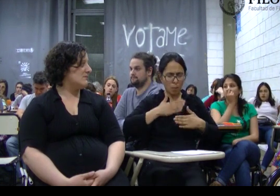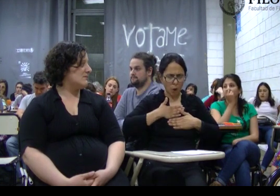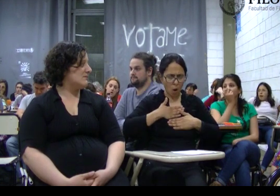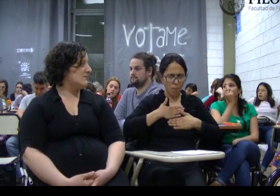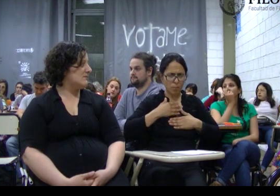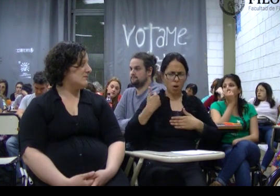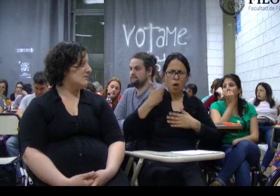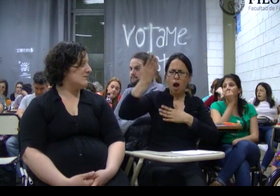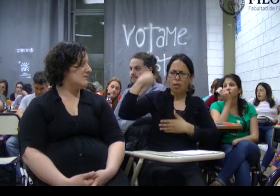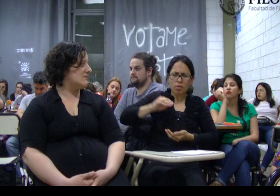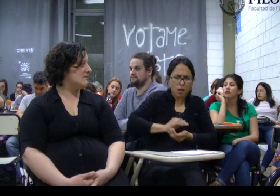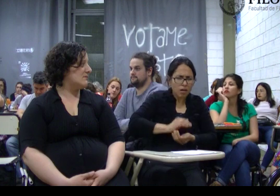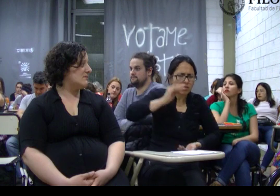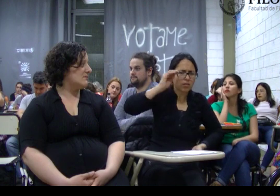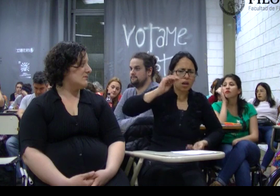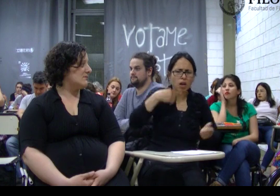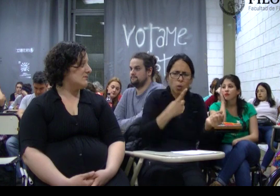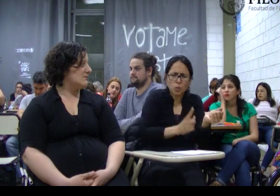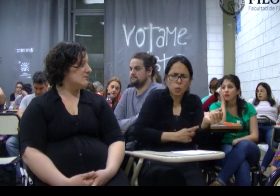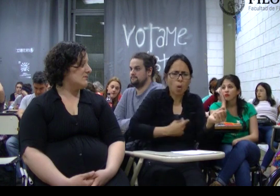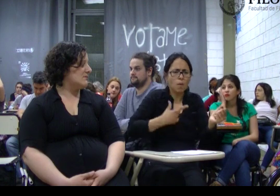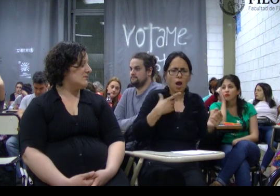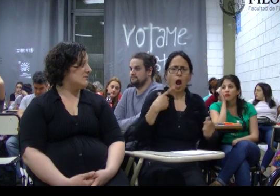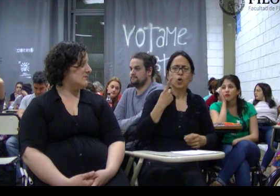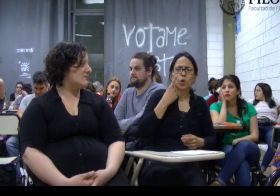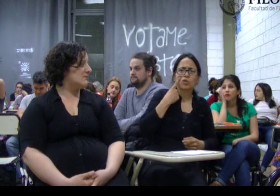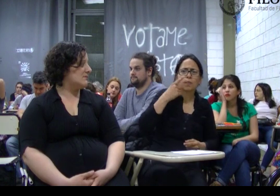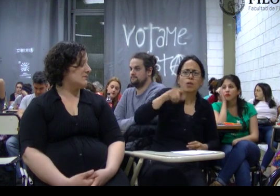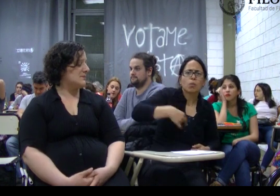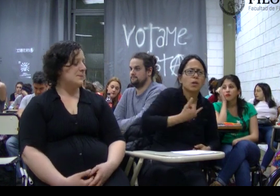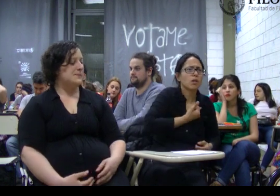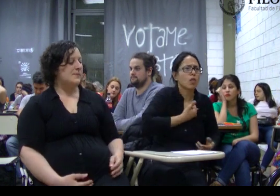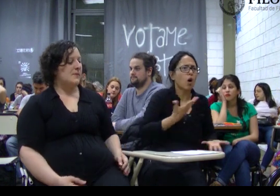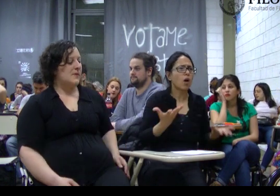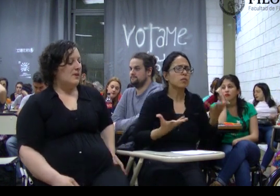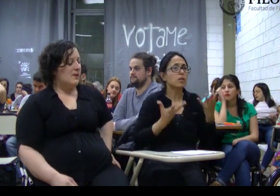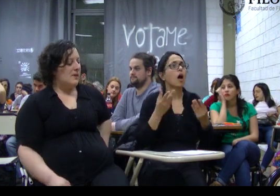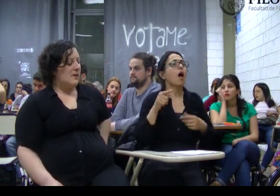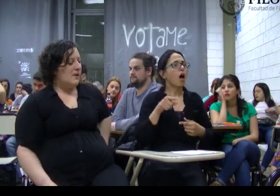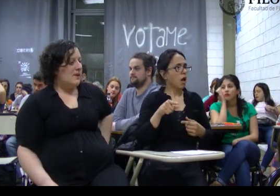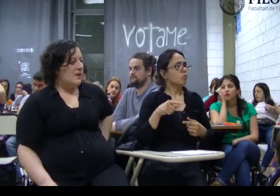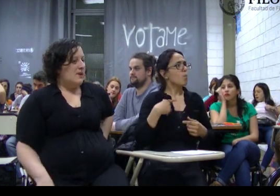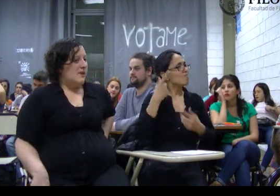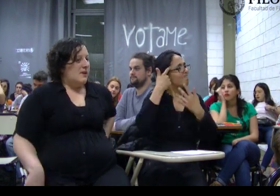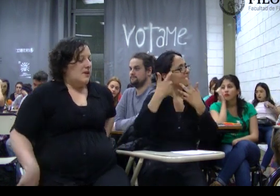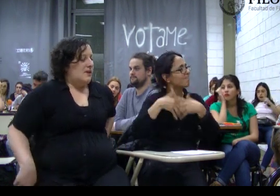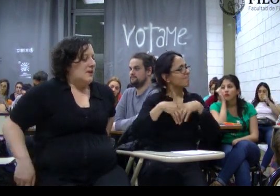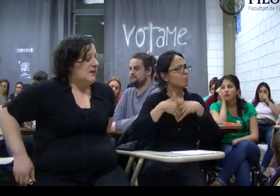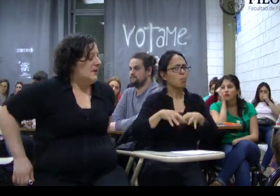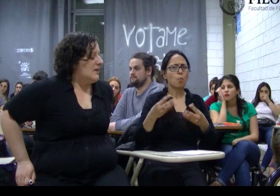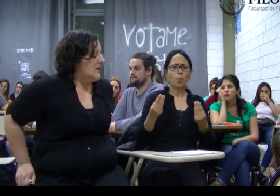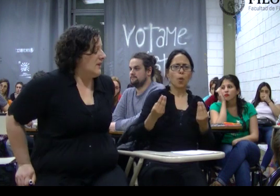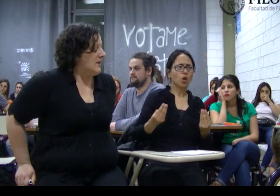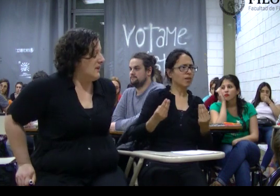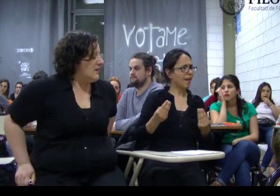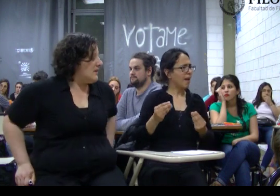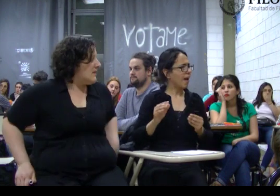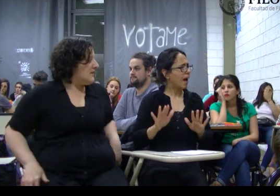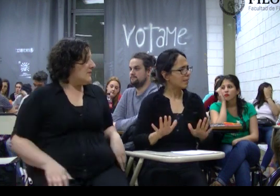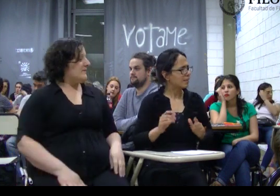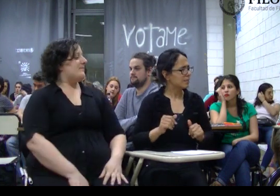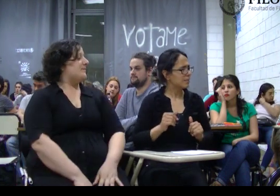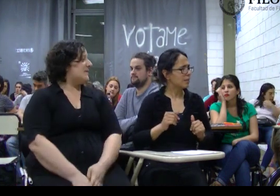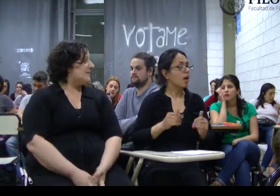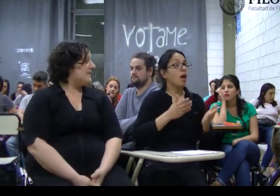androcéntrica y qué tenemos para proponer, ¿no? Como decía antes Carolina al principio, ¿qué tienen las disciplinas